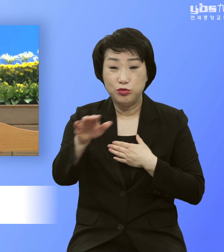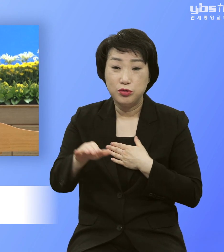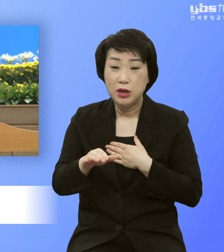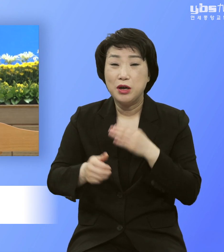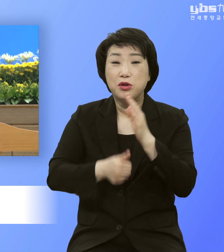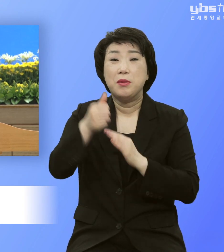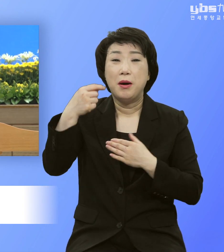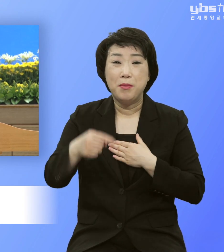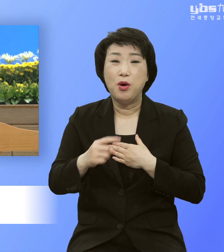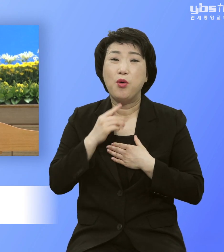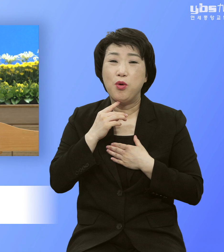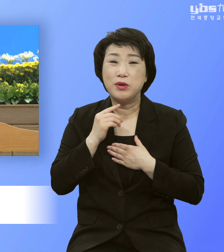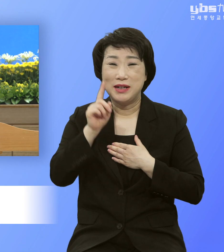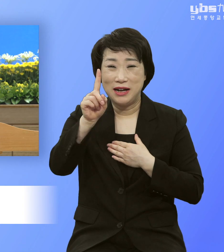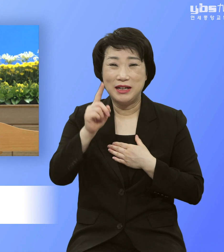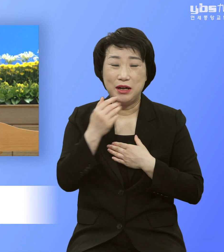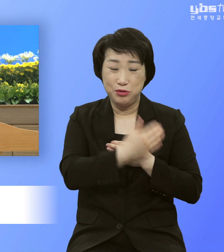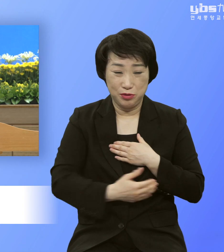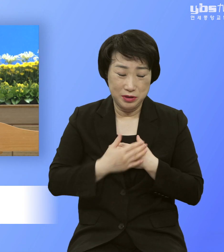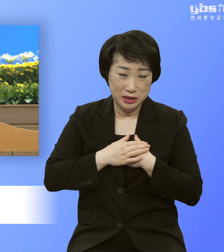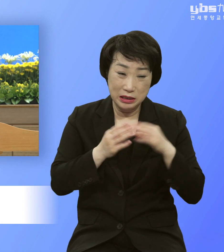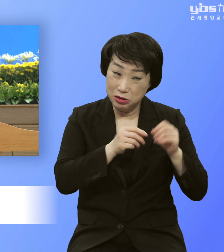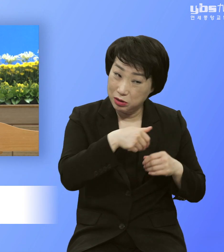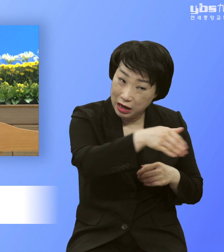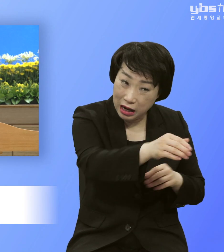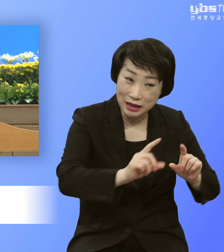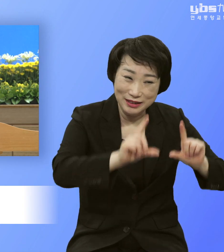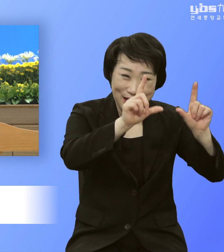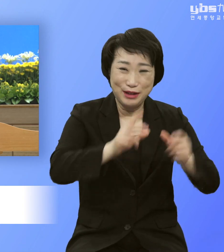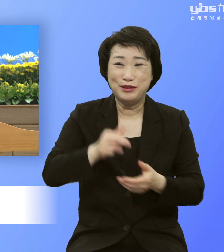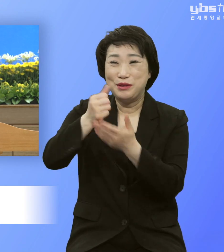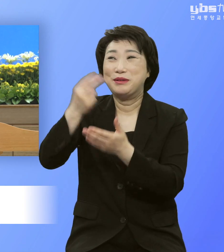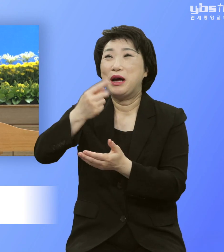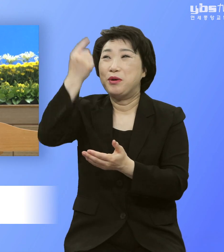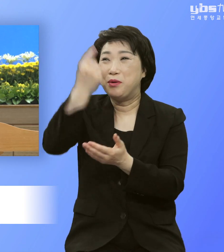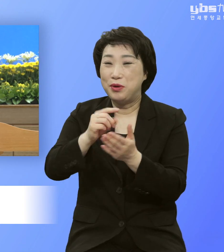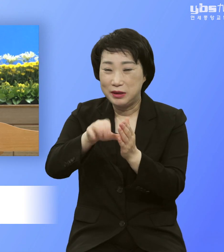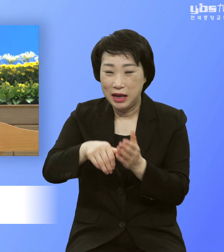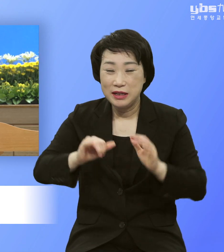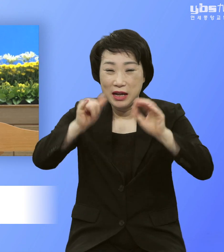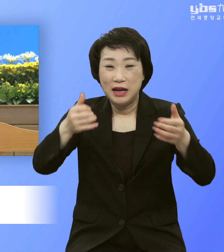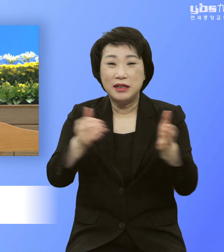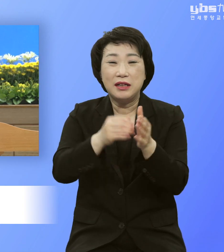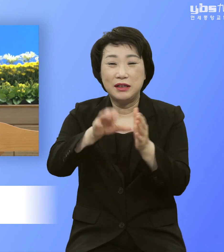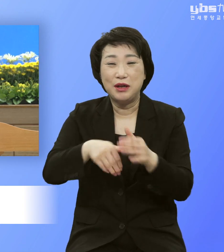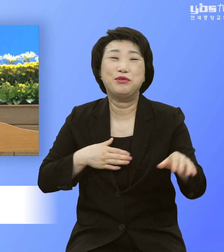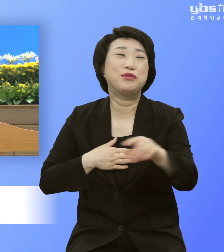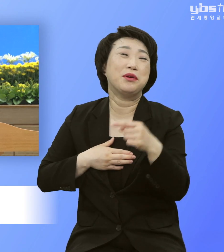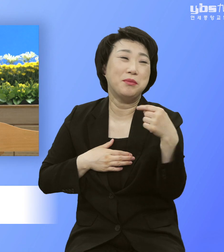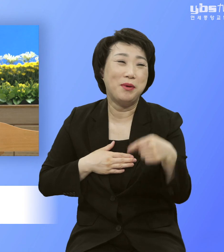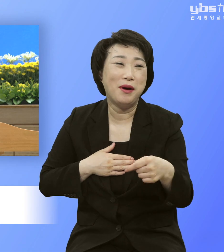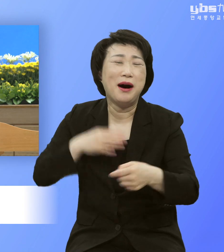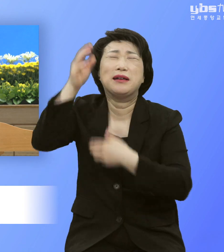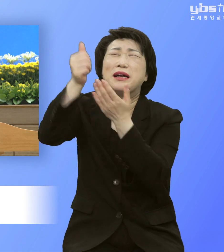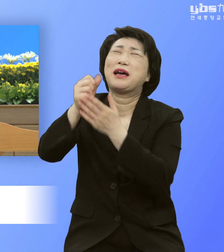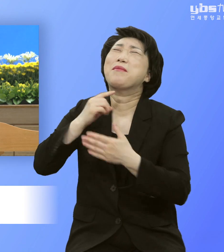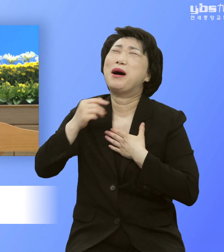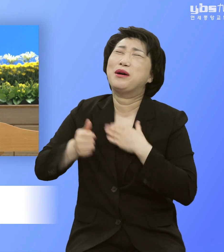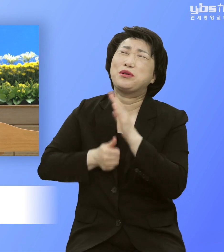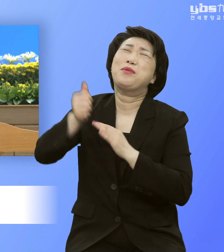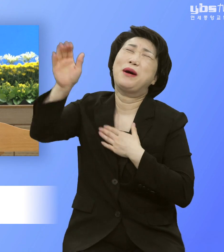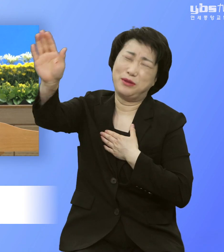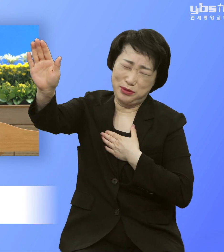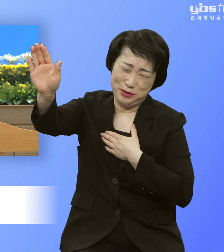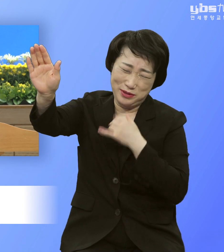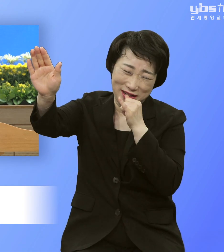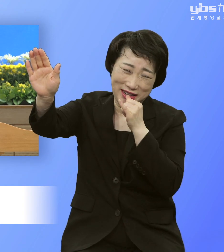우리의 소망은 오직 육신은 흙으로 돌아가는 그날, 주님 재림하는 세상이 끝나는 그날 우리는 하나님께만 소망이 있어야